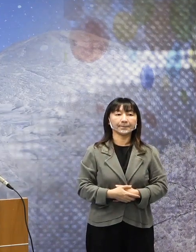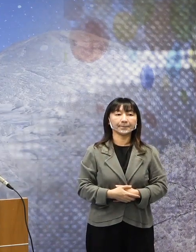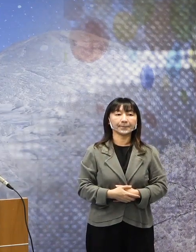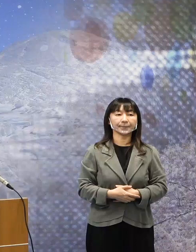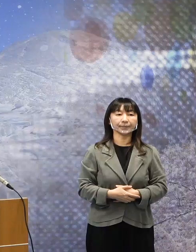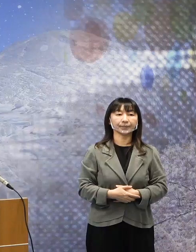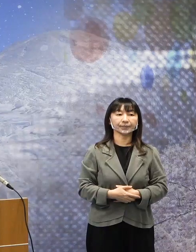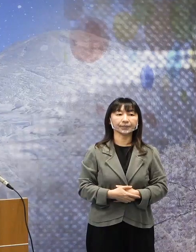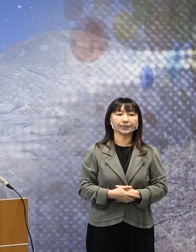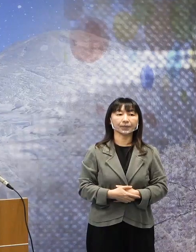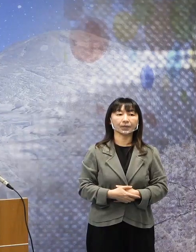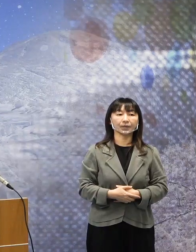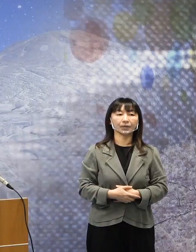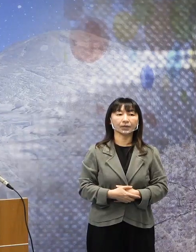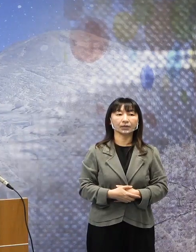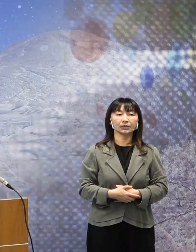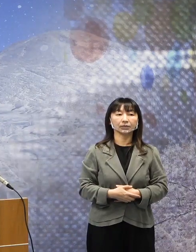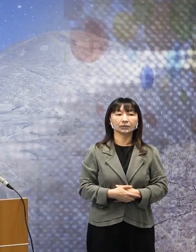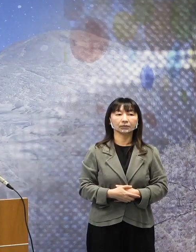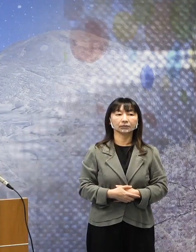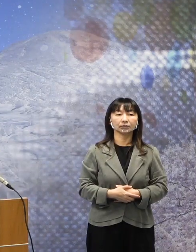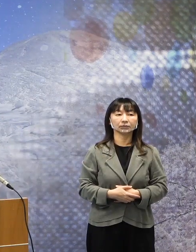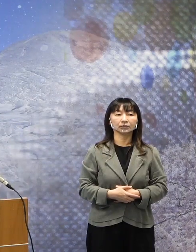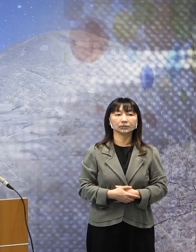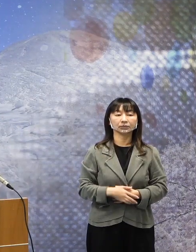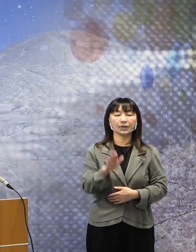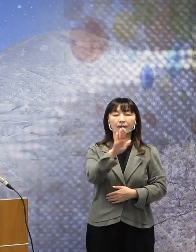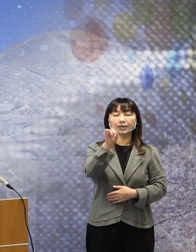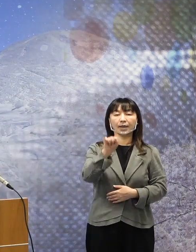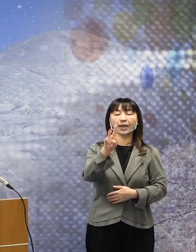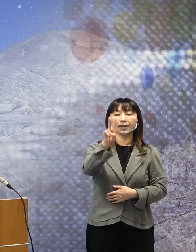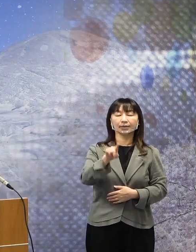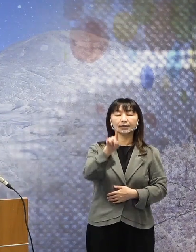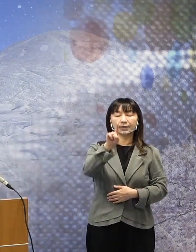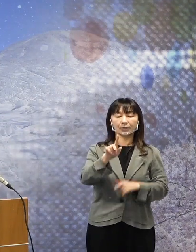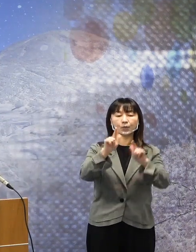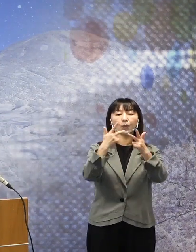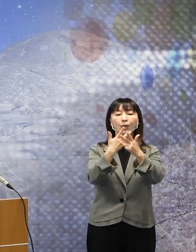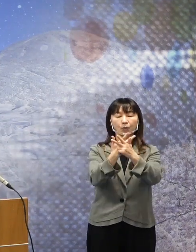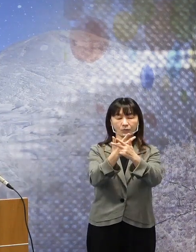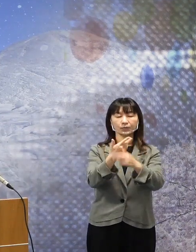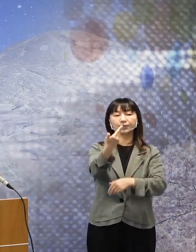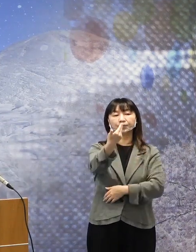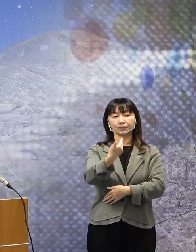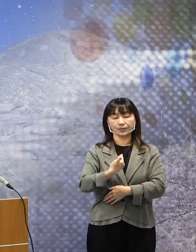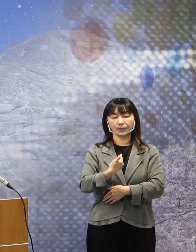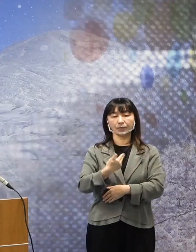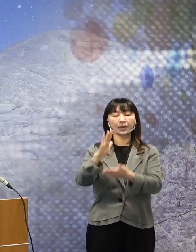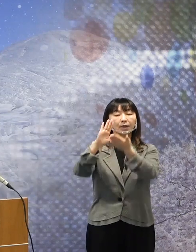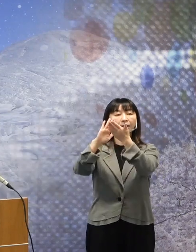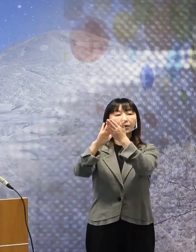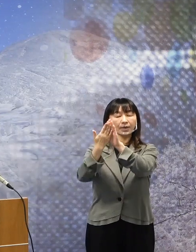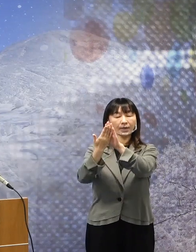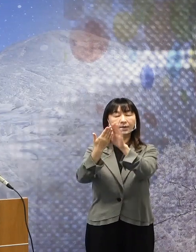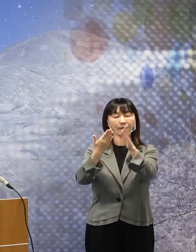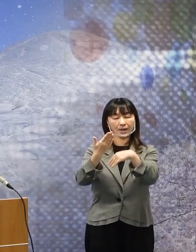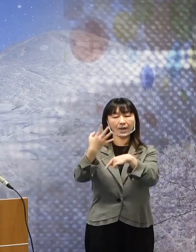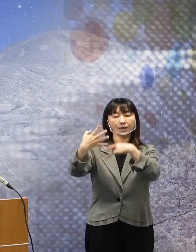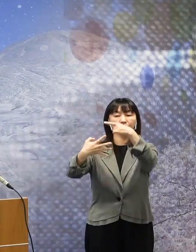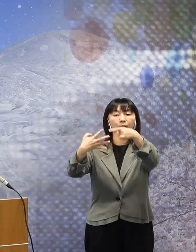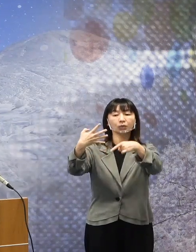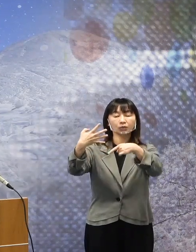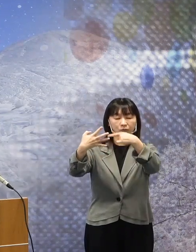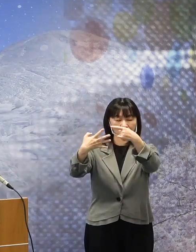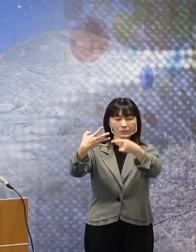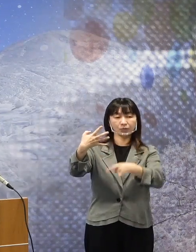はい、ではお願いします。 デリートオークの桑田です。よろしく お願いします。 先ほど県から4つの指標